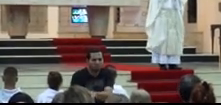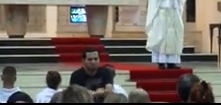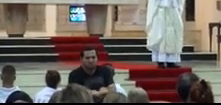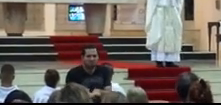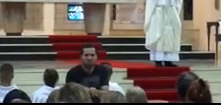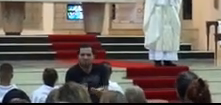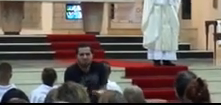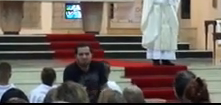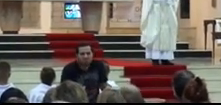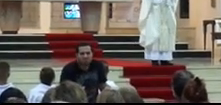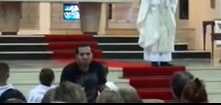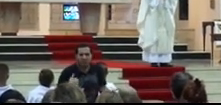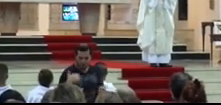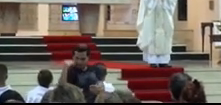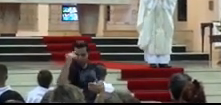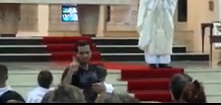Amem-se,